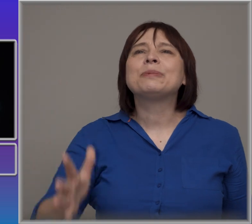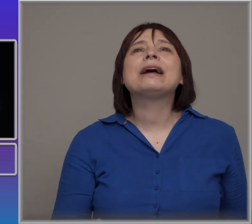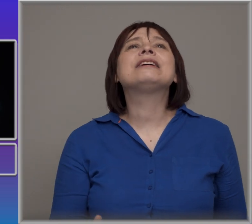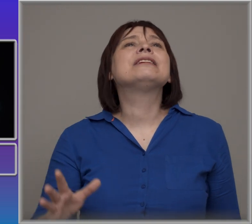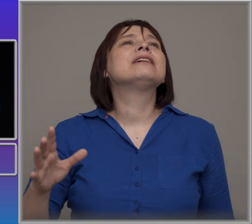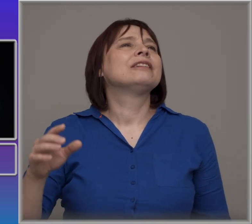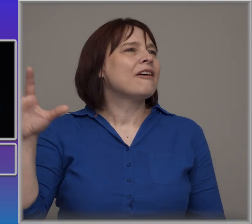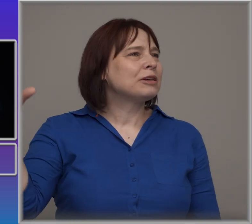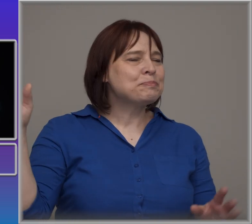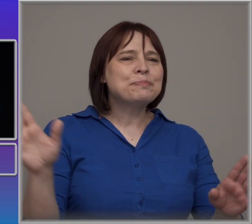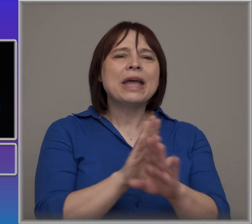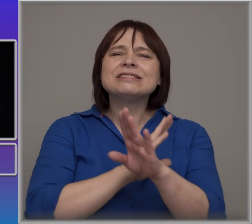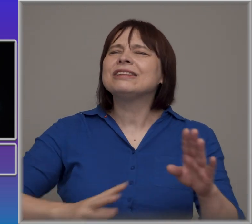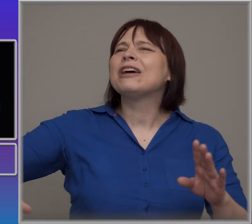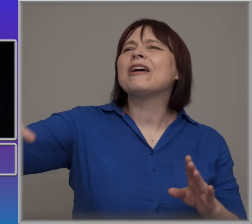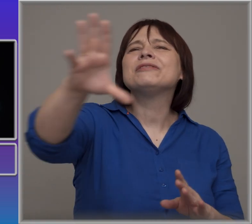достоин славы всей.